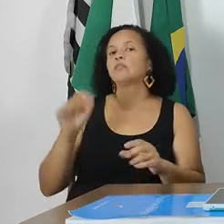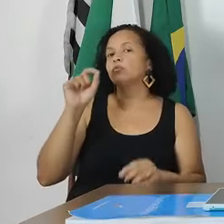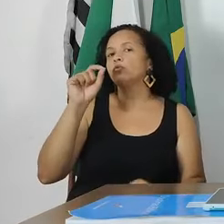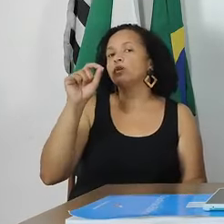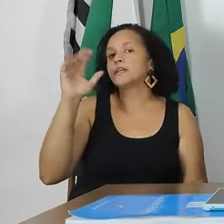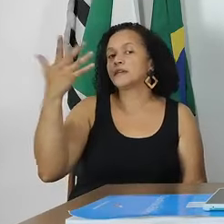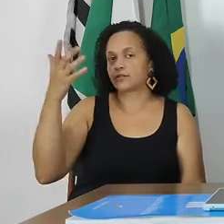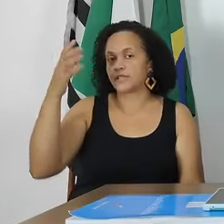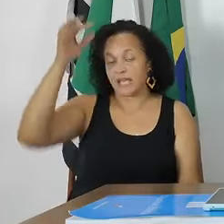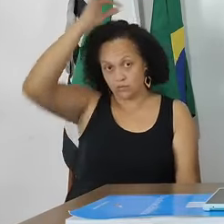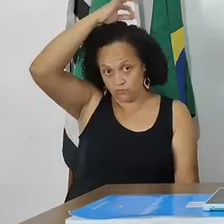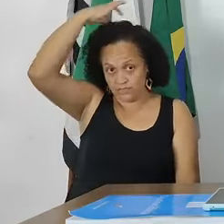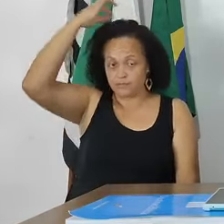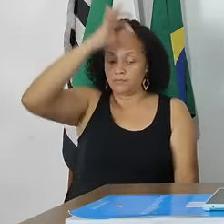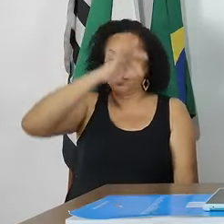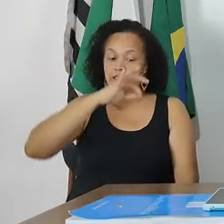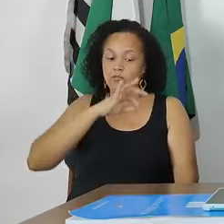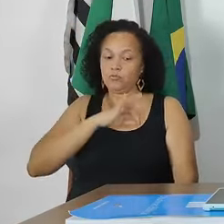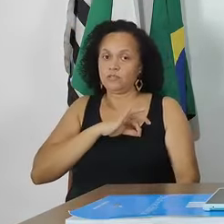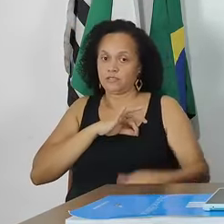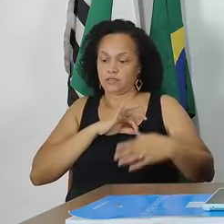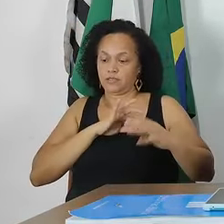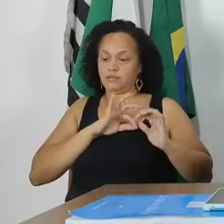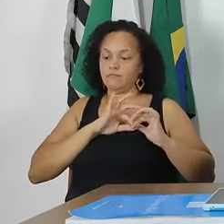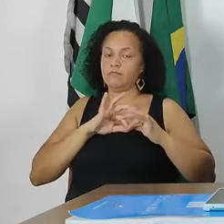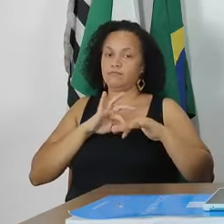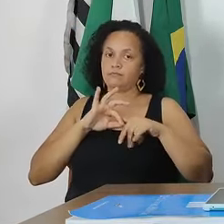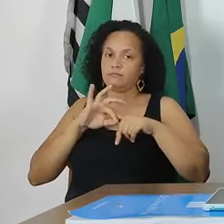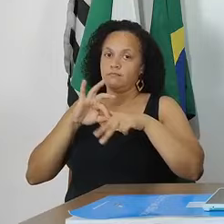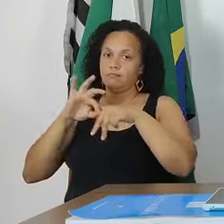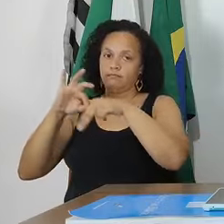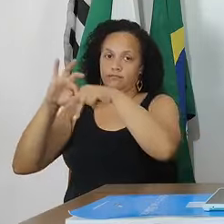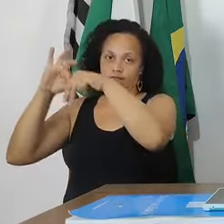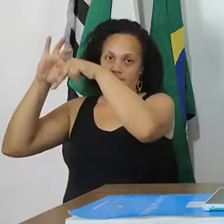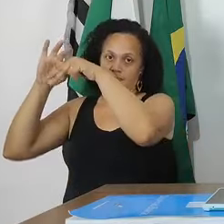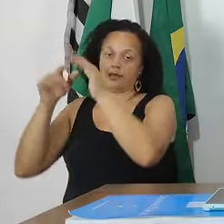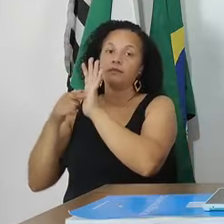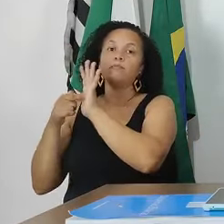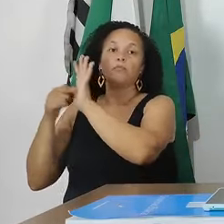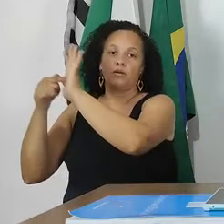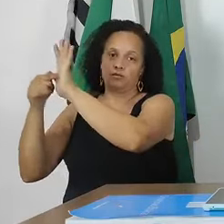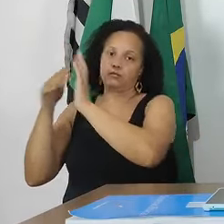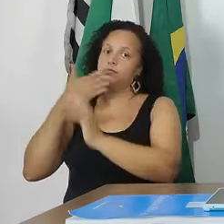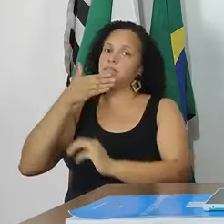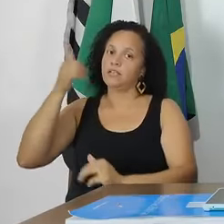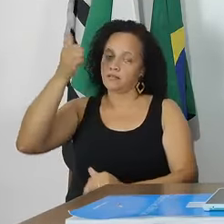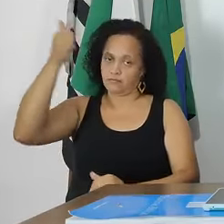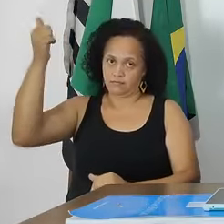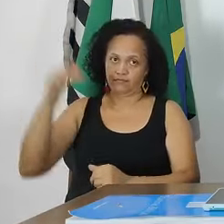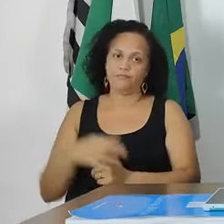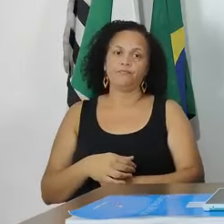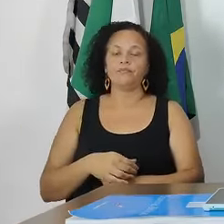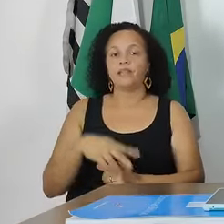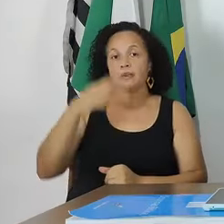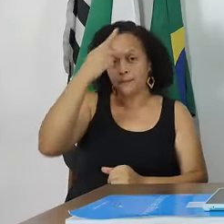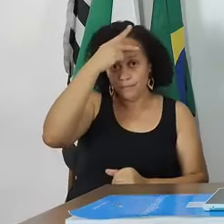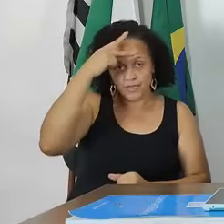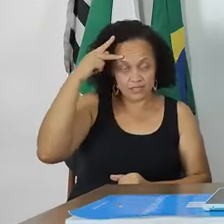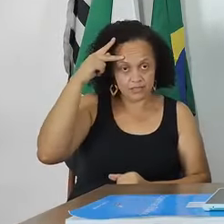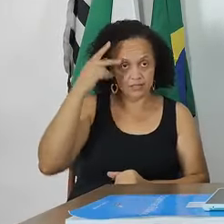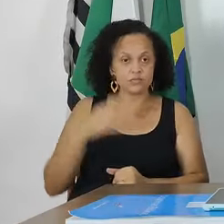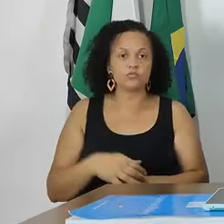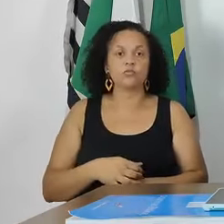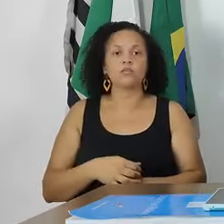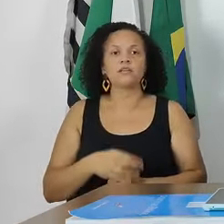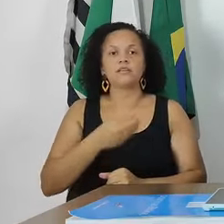versículo 5 ele ainda fala, do mundo são, por isso fala do mundo. O mundo os ouve.